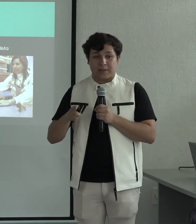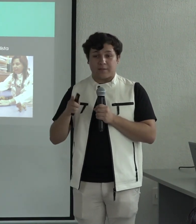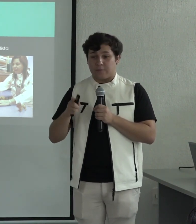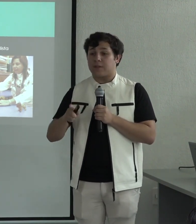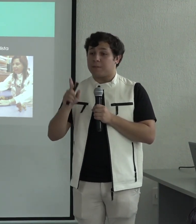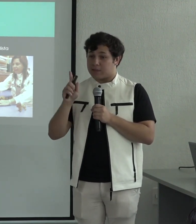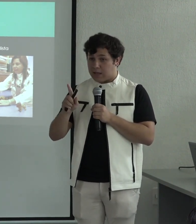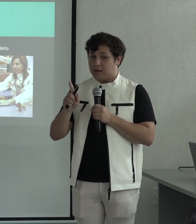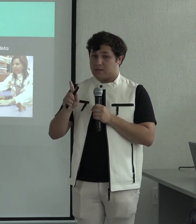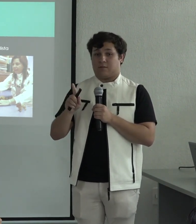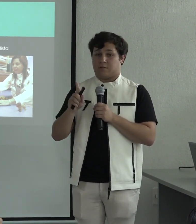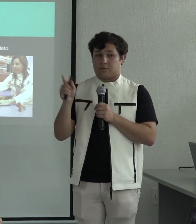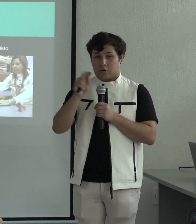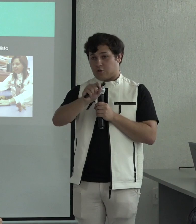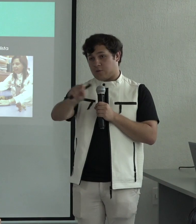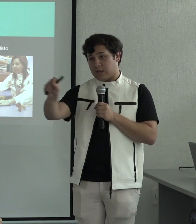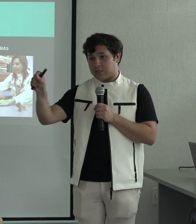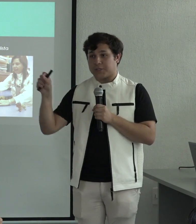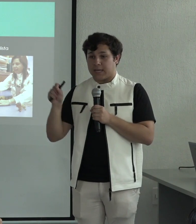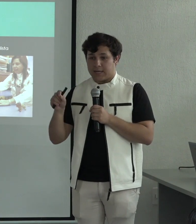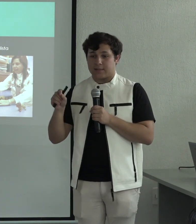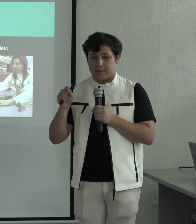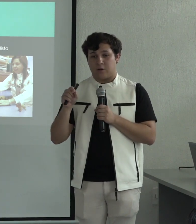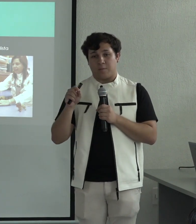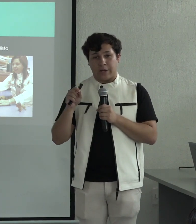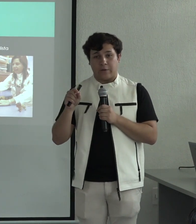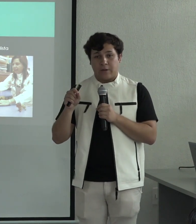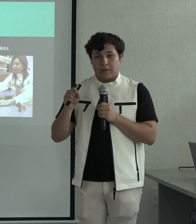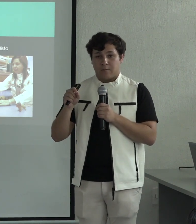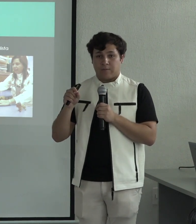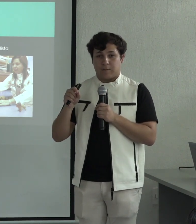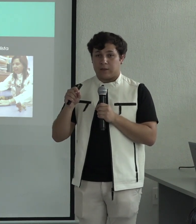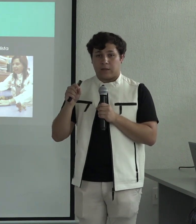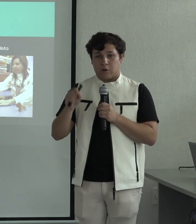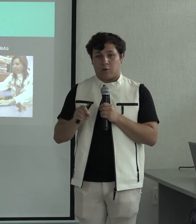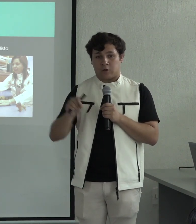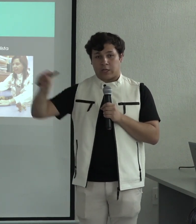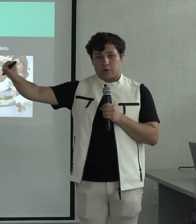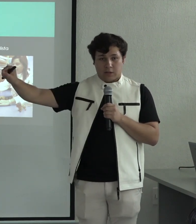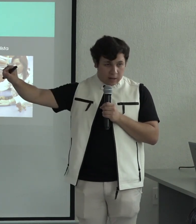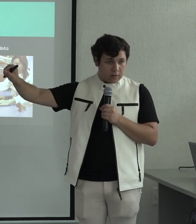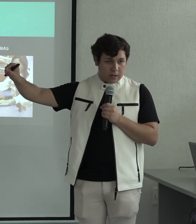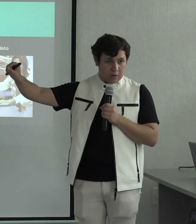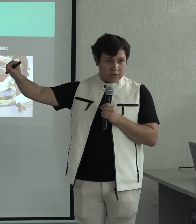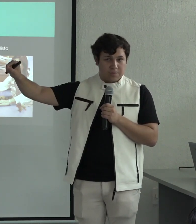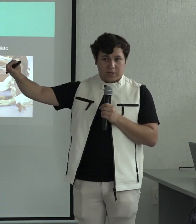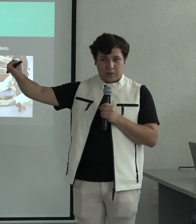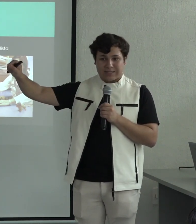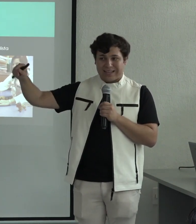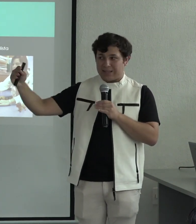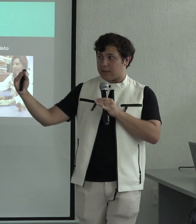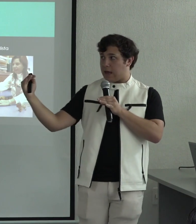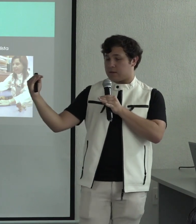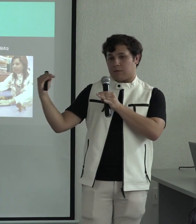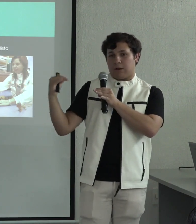es fundamental. Todos somos seres sociales, el humano, y si lo quito de otras personas que él dice, es igual que